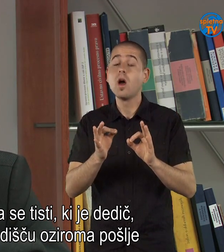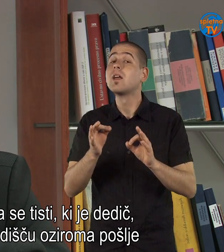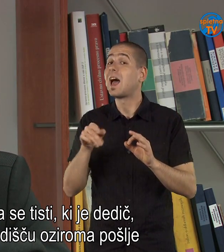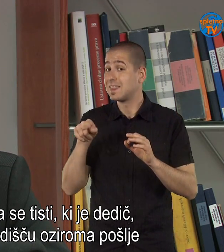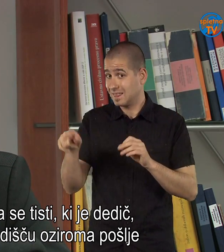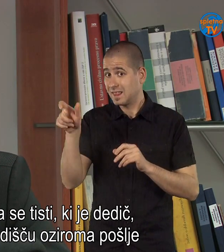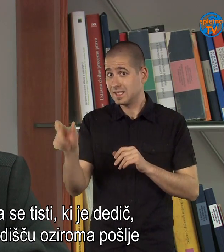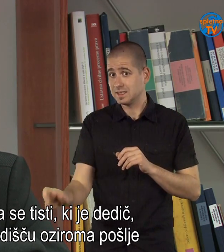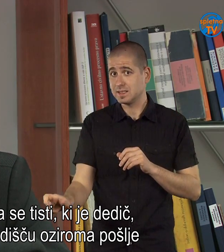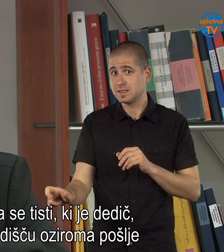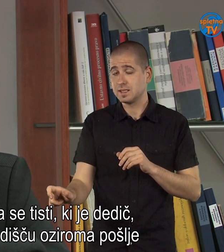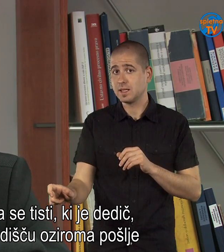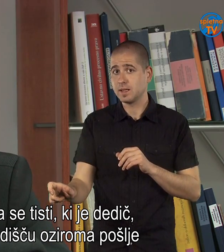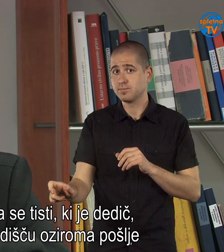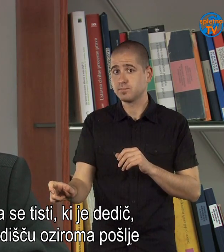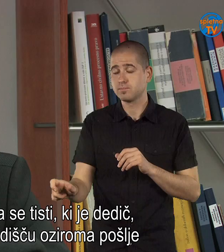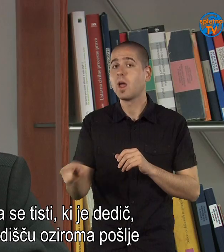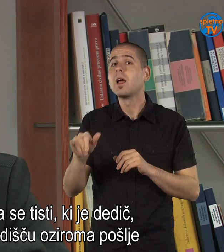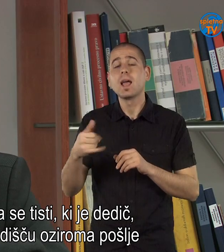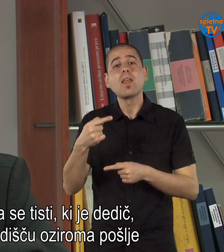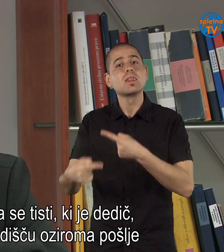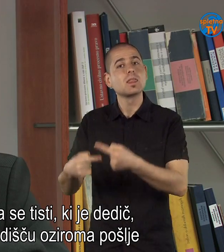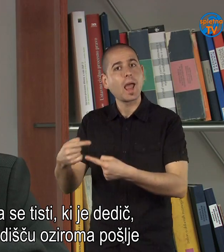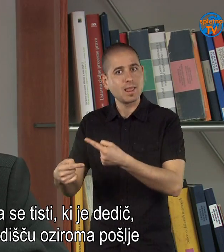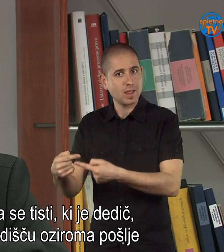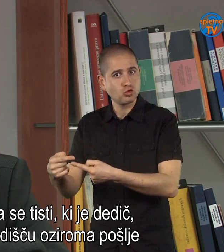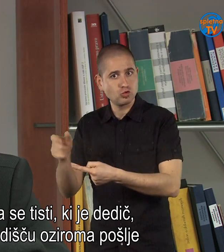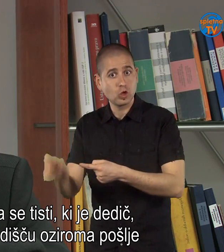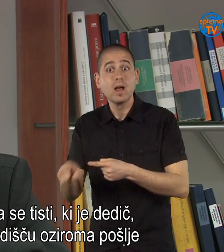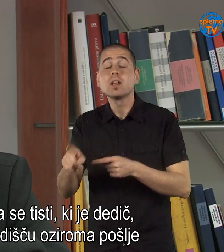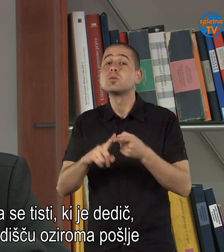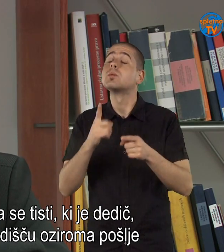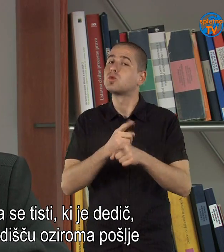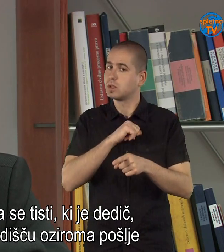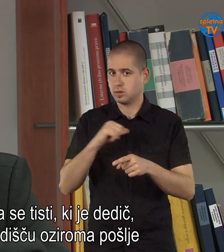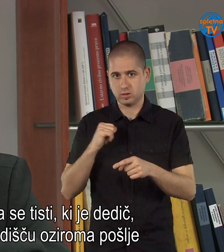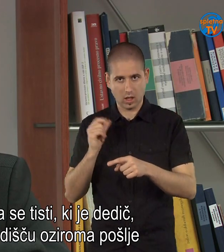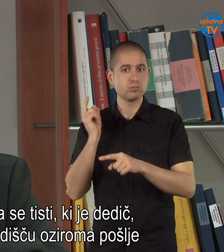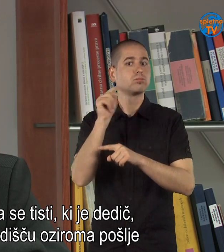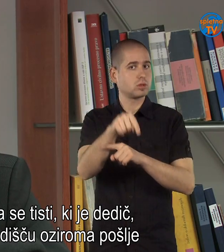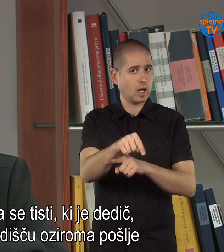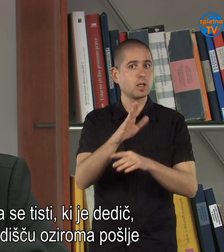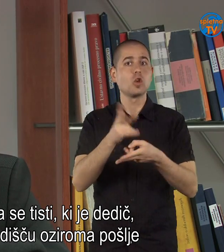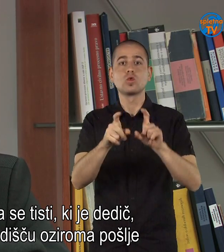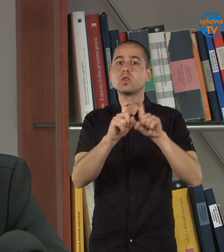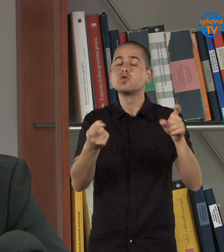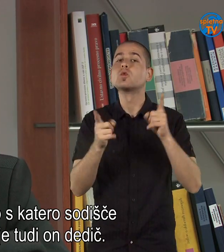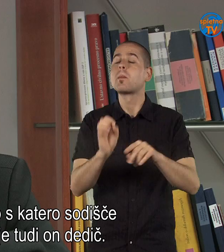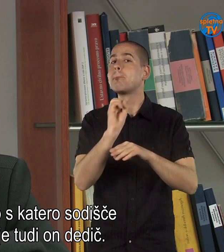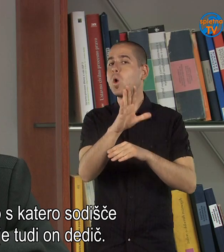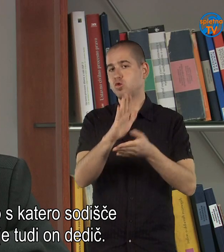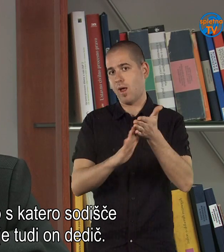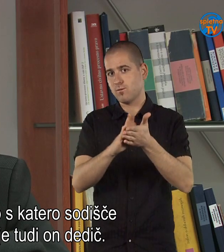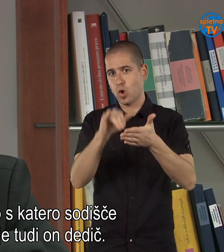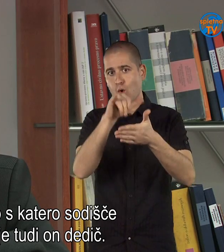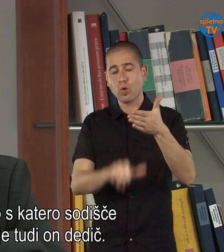da tisti, ki je dedič, da se potem kar tudi sam zglasi na sodišče oziroma pošlje